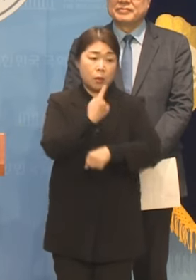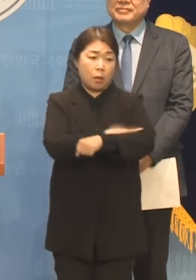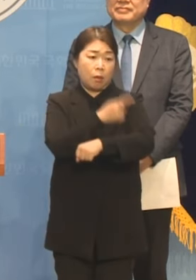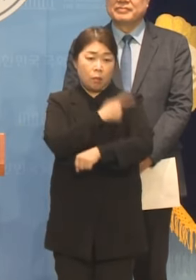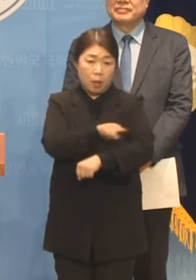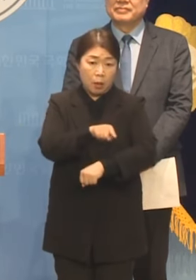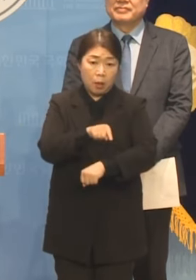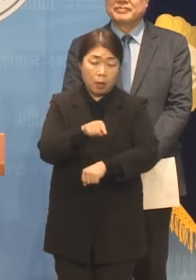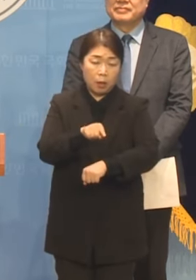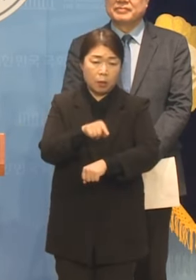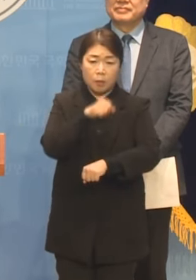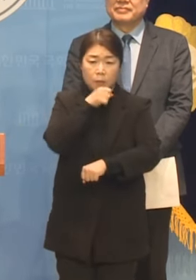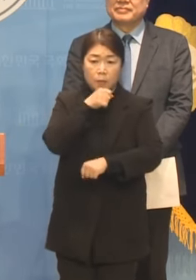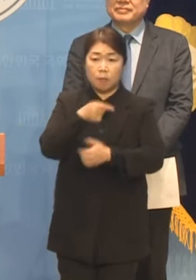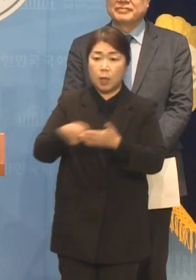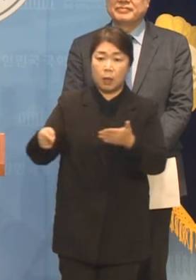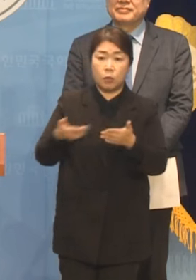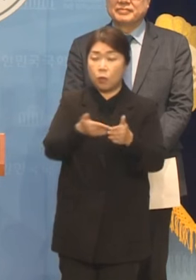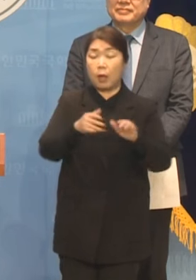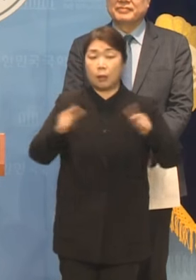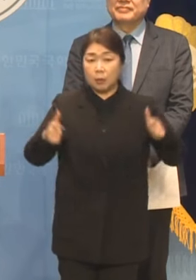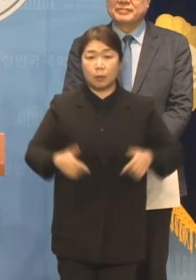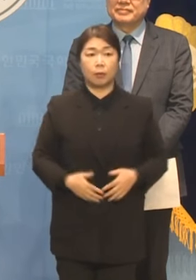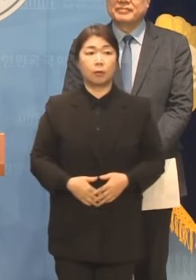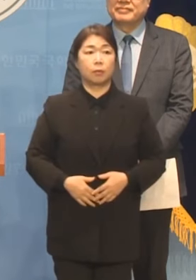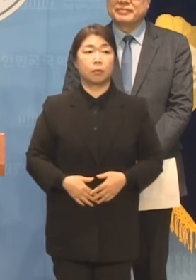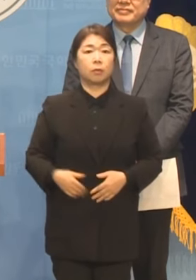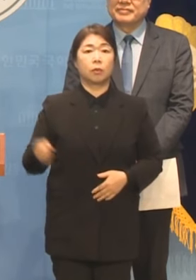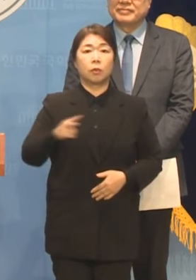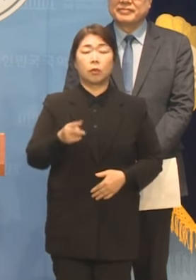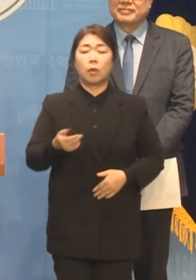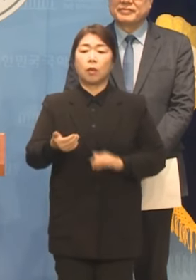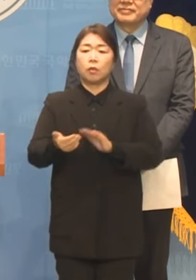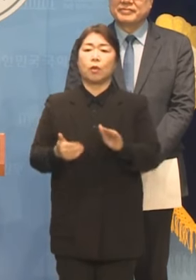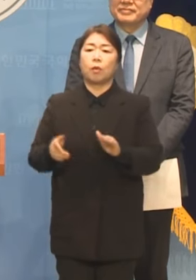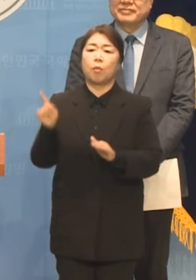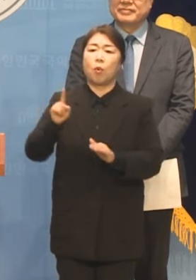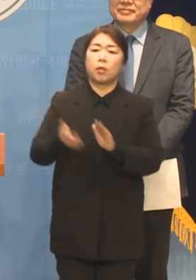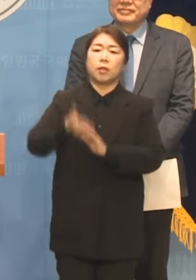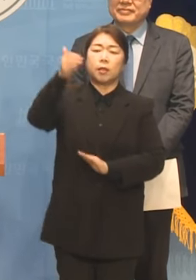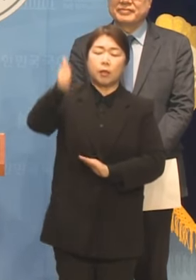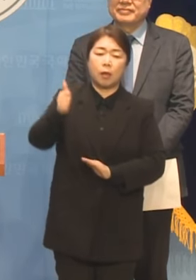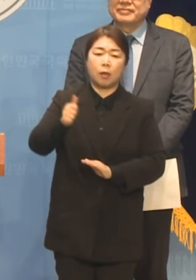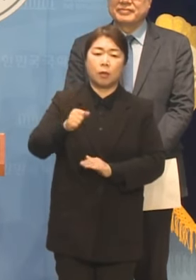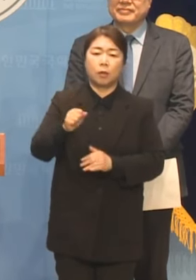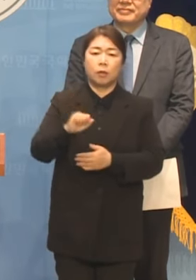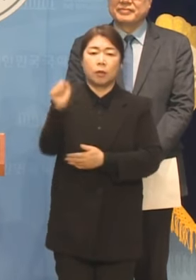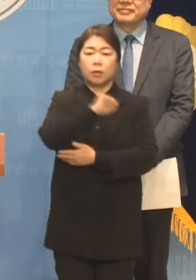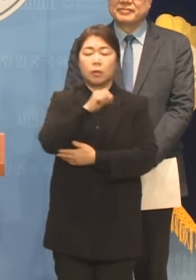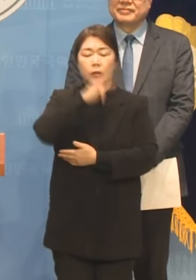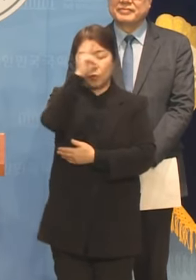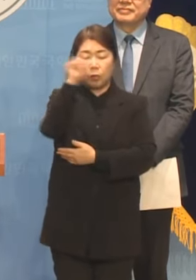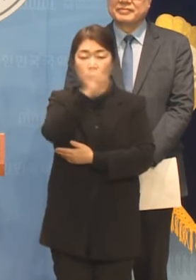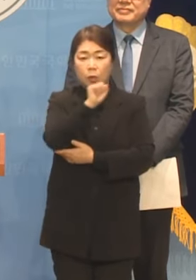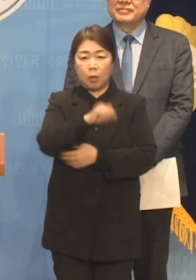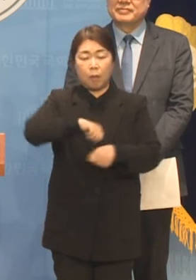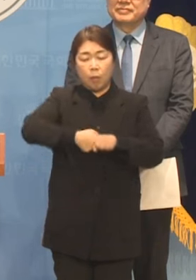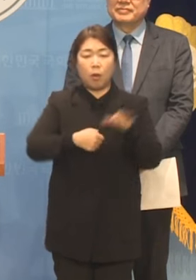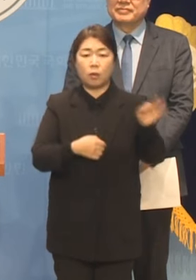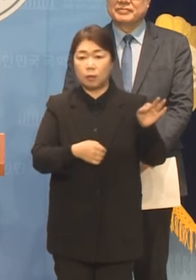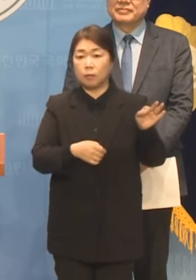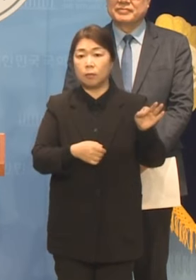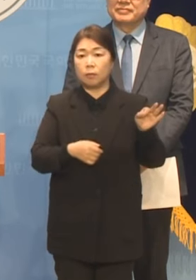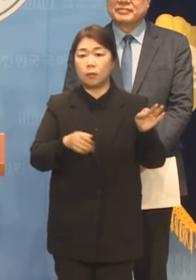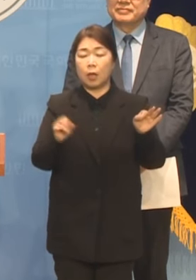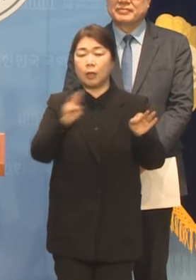않는다는 겁니다 또 우리처럼 전직 모 시장은 음주운전 벌금형의 야간 공동